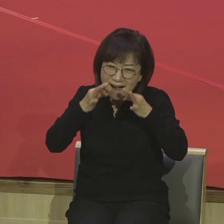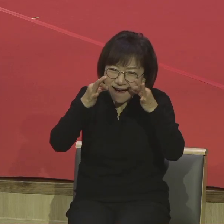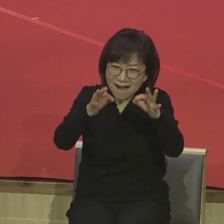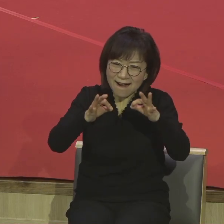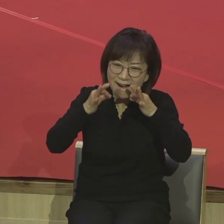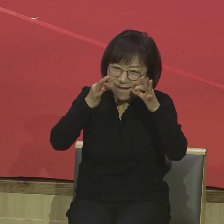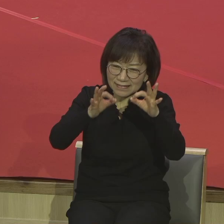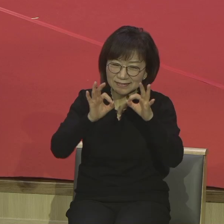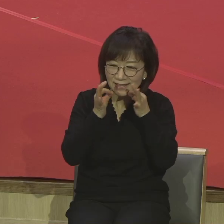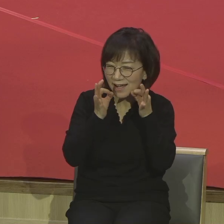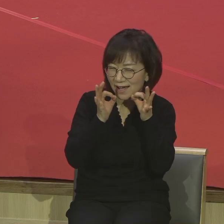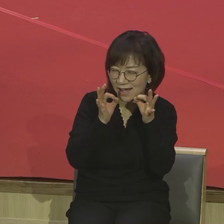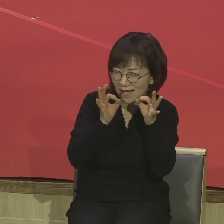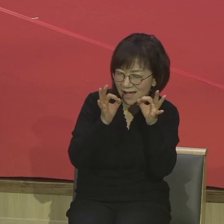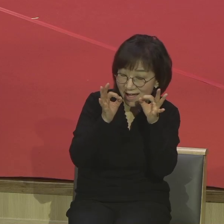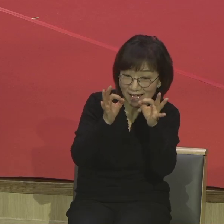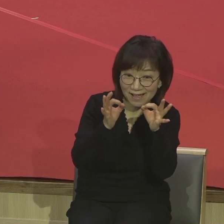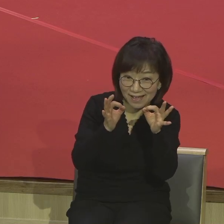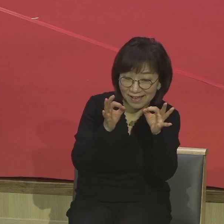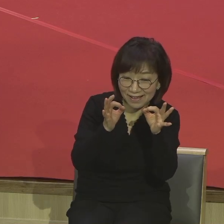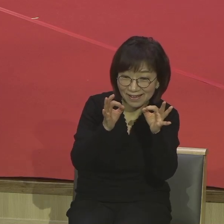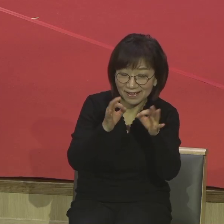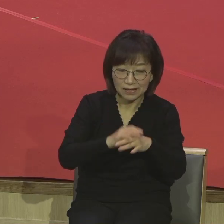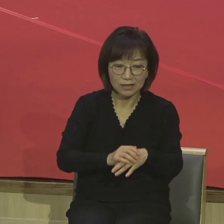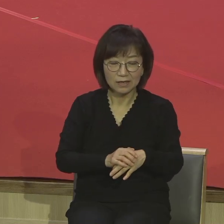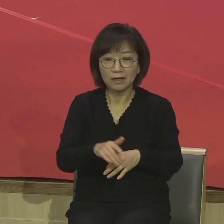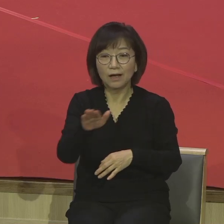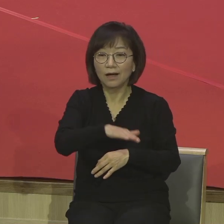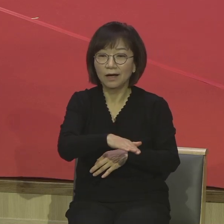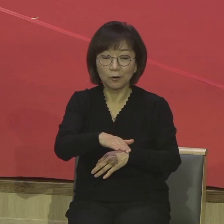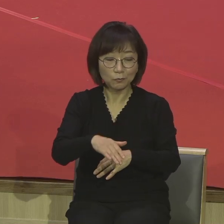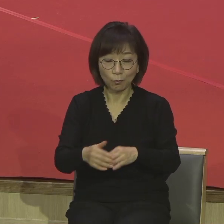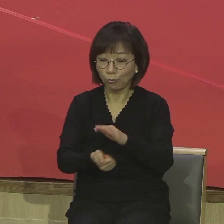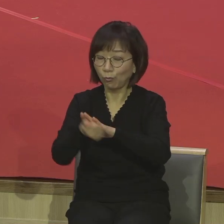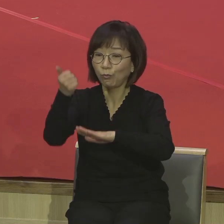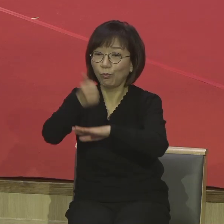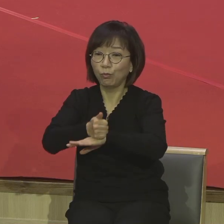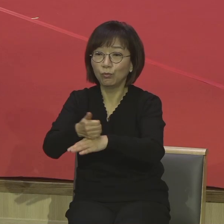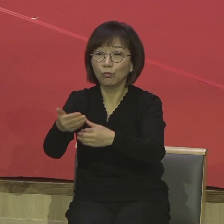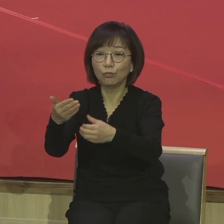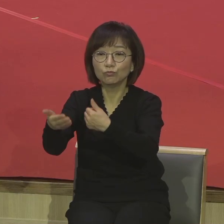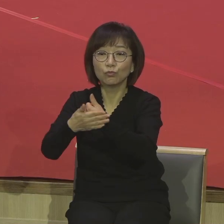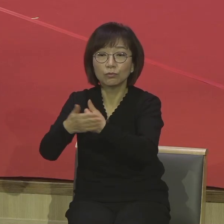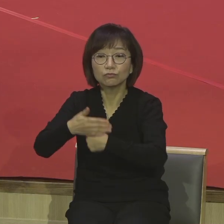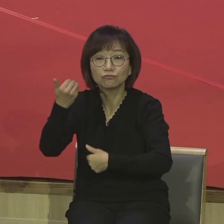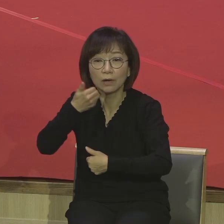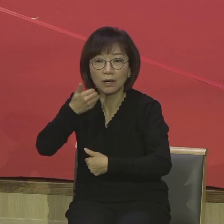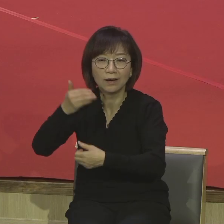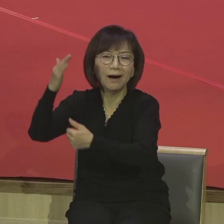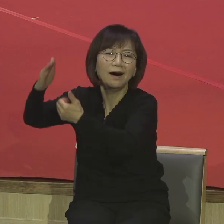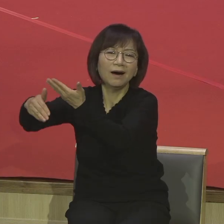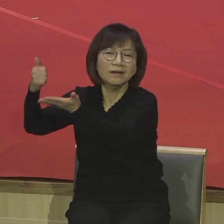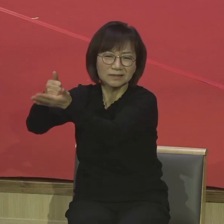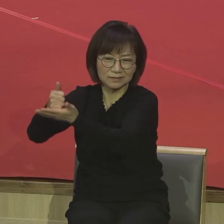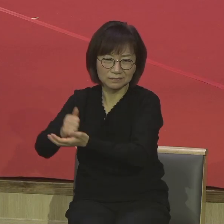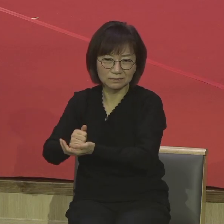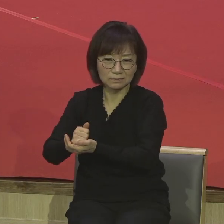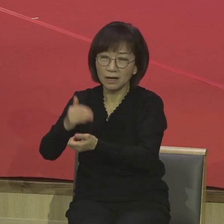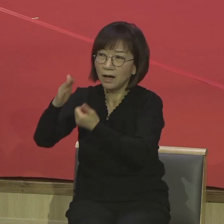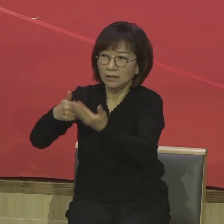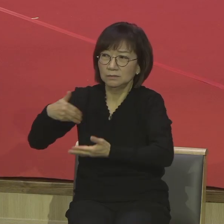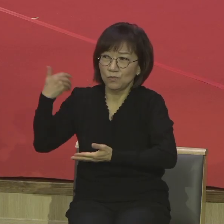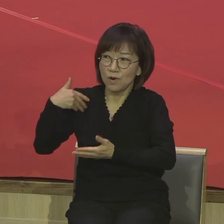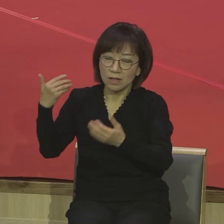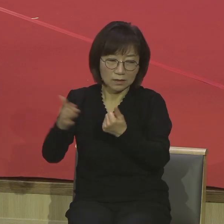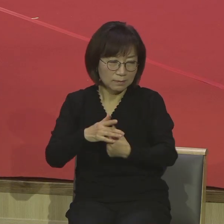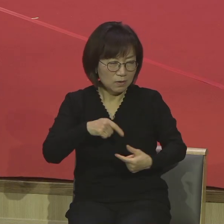온갖 노력을 다합니다. 그것을 바로 창세기 3장 자기 중심, 창세기 6장 물질 중심,